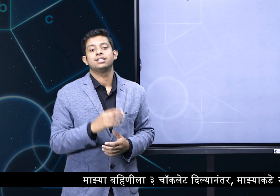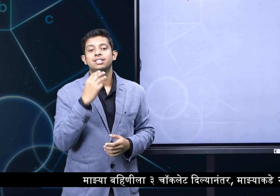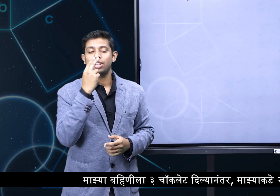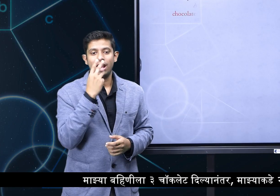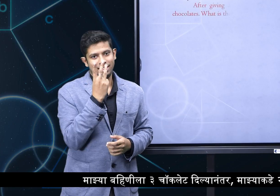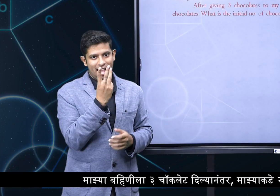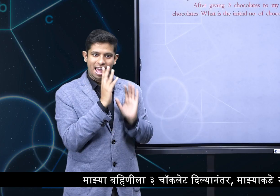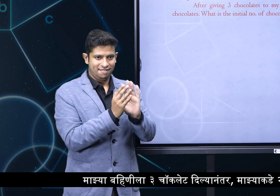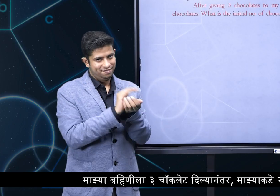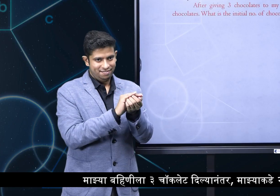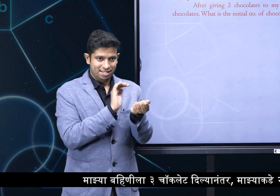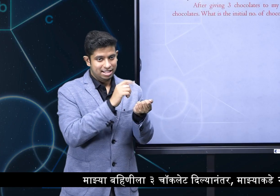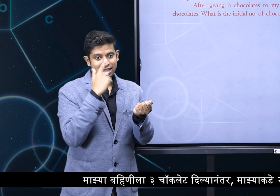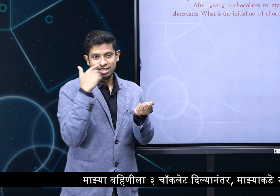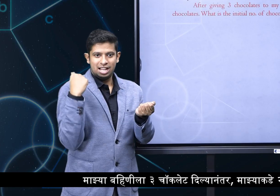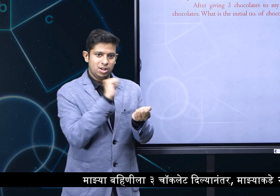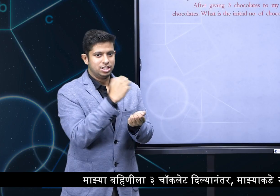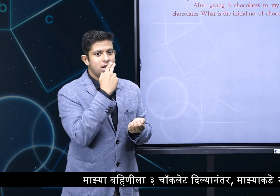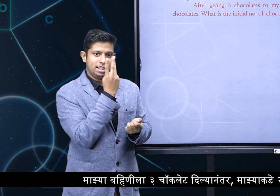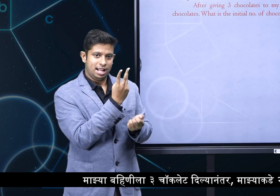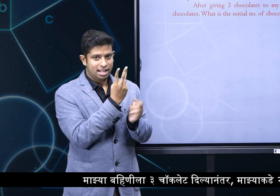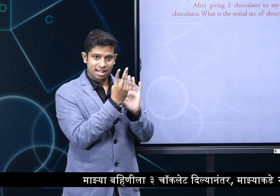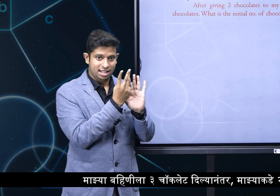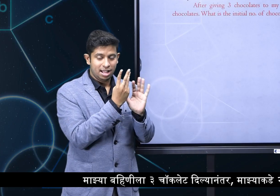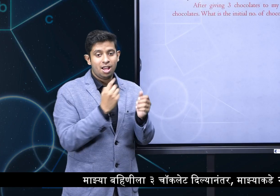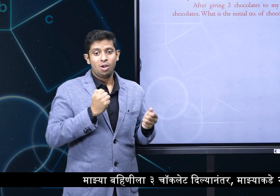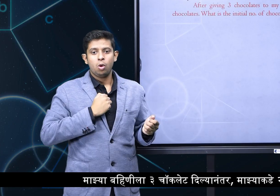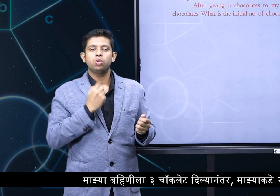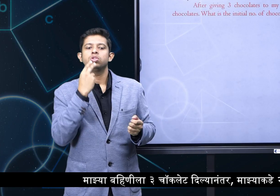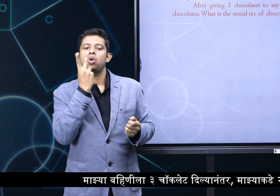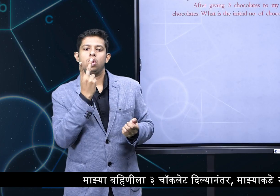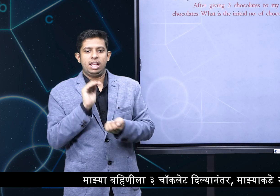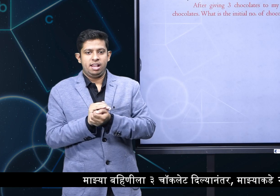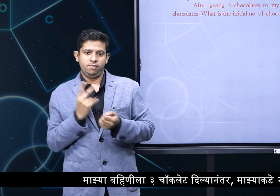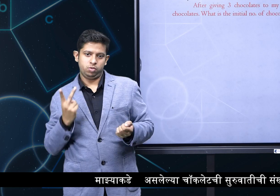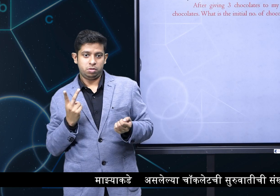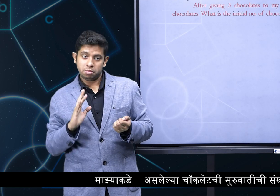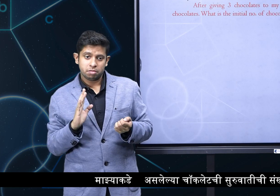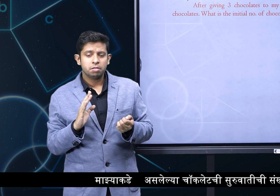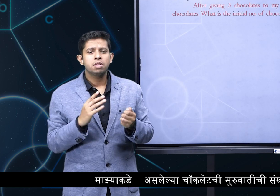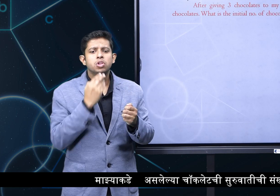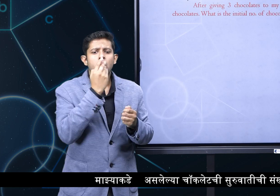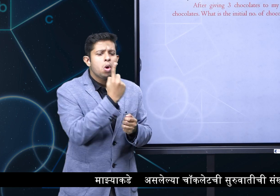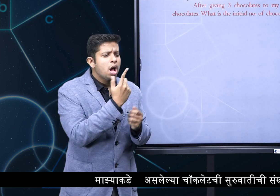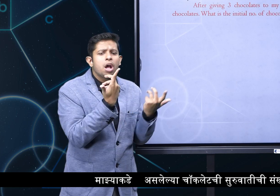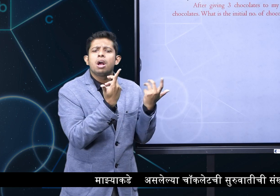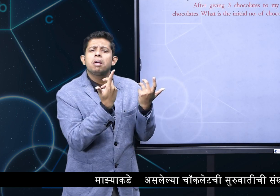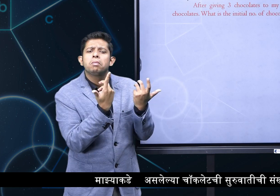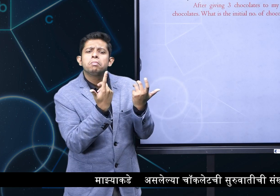माझ्या बहिणीला 3 चॉकलेट दिल्यानंतर माझ्याकडे या 2 चॉकलेट उरतात. माझ्याकडे असलेल्या चॉकलेटची